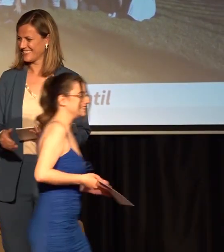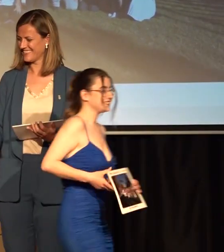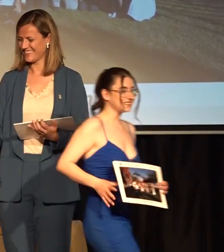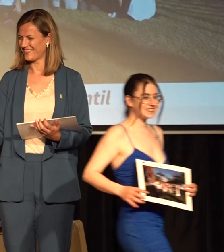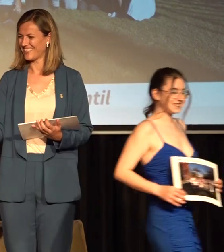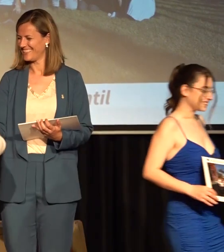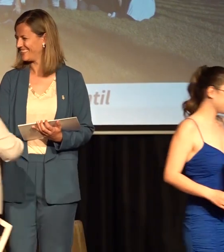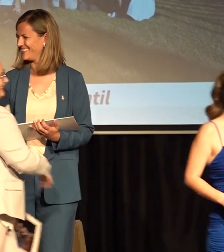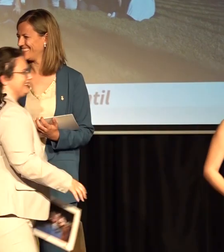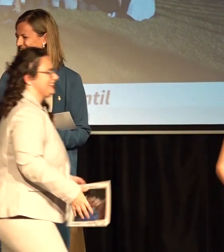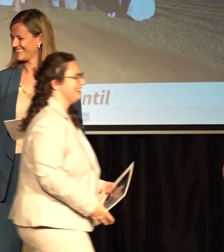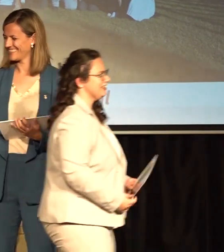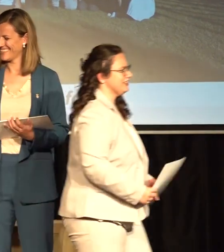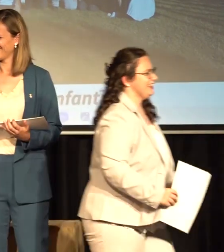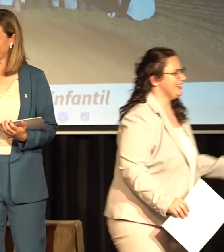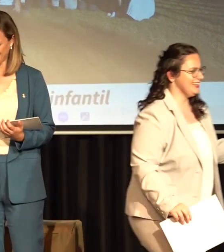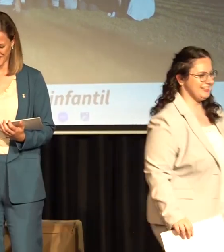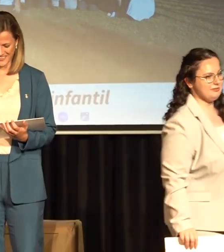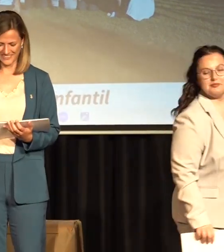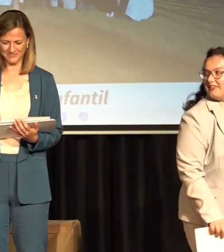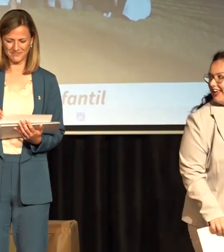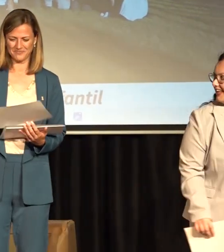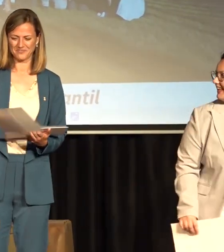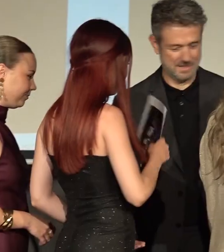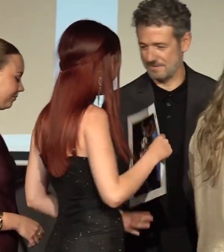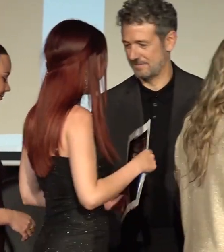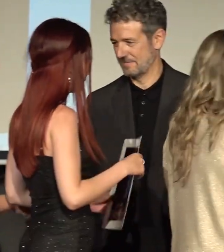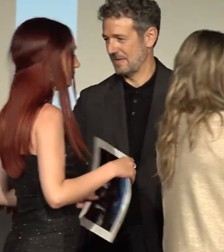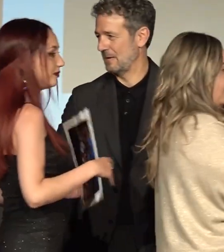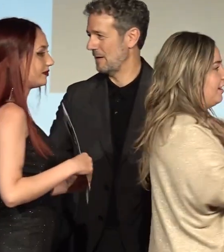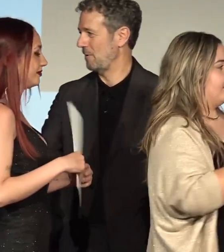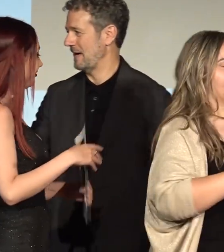Tafalla, Marc Vasco, Judit Villarbí i Vega Villar.